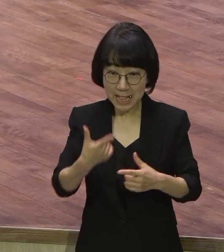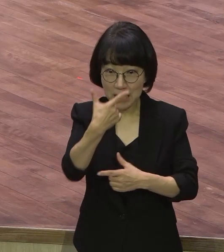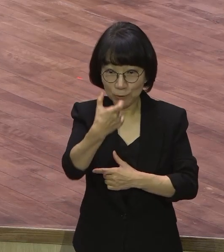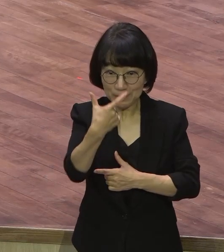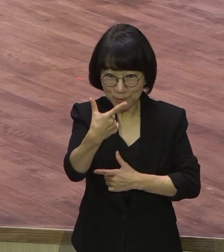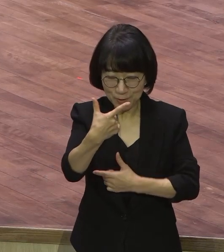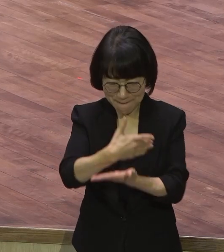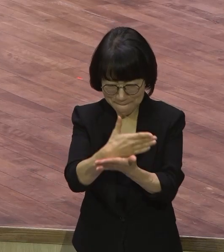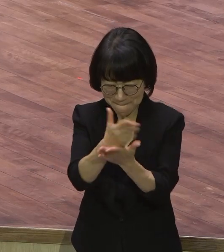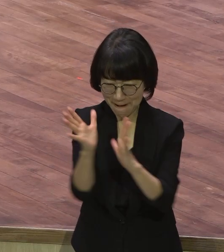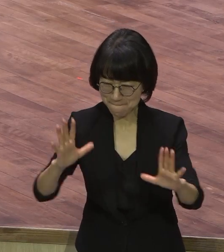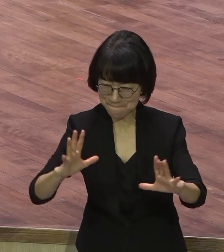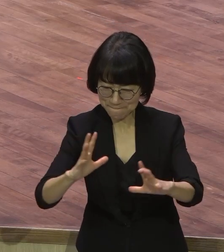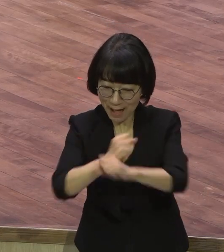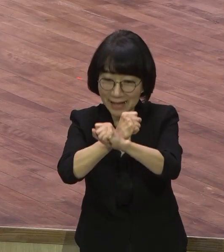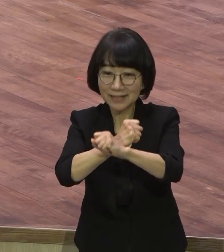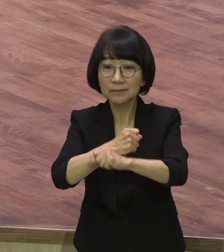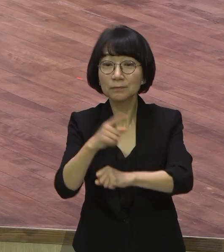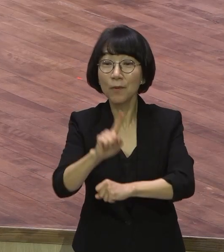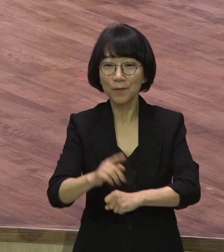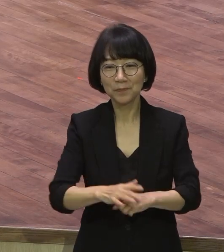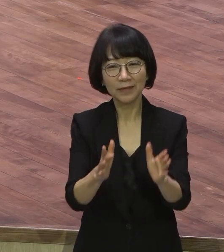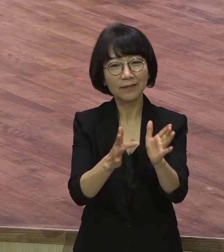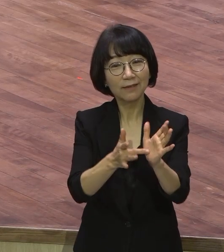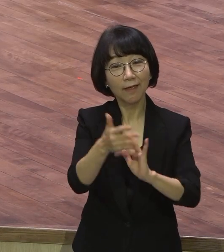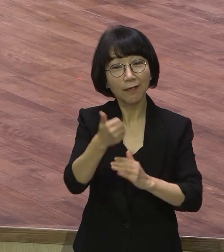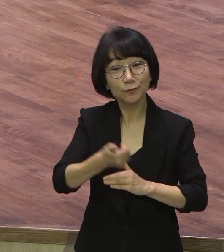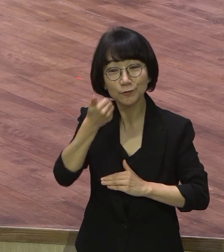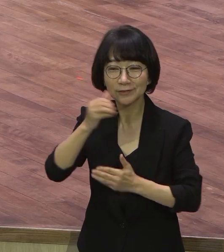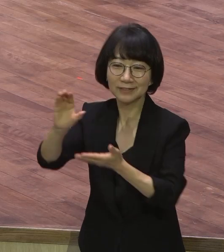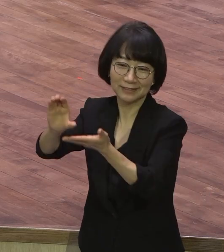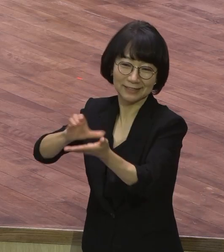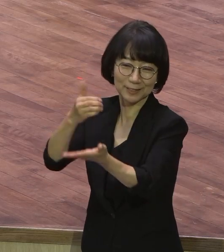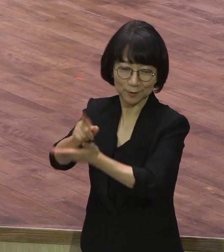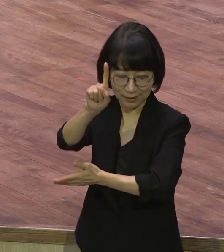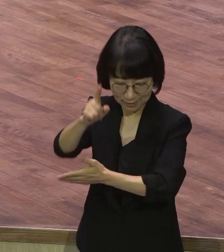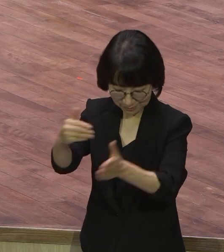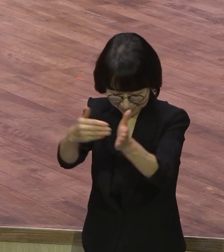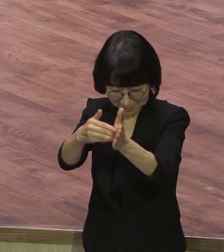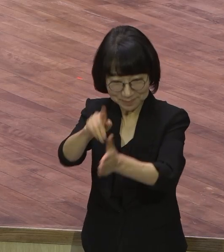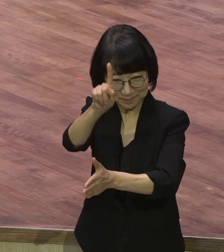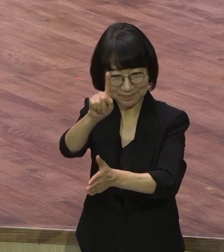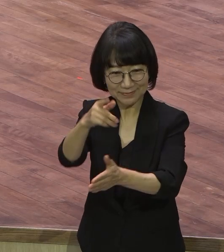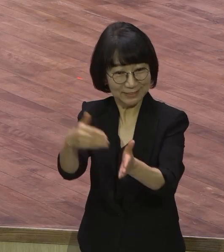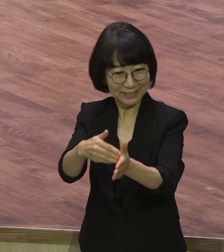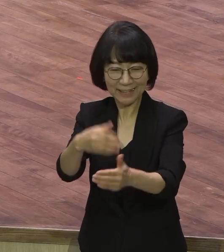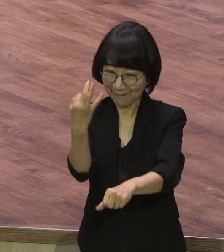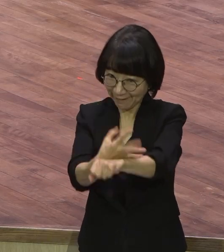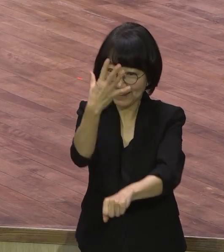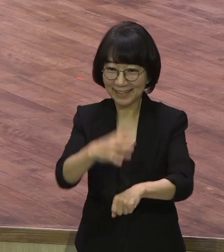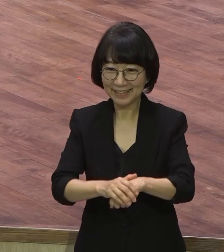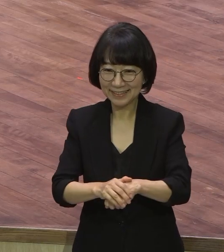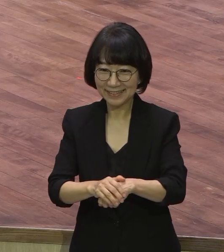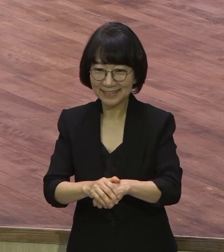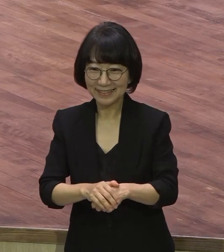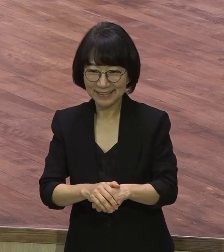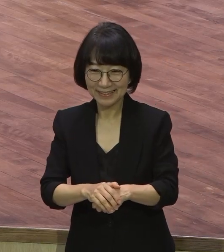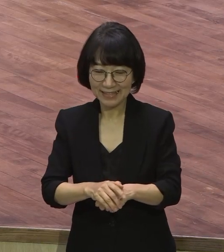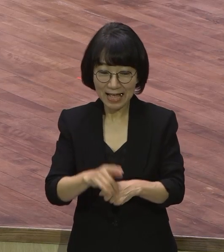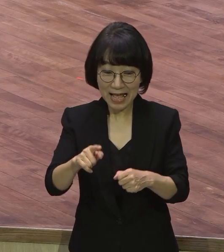전체를 뭘 말하느냐 한마디로 딱 말하면 예수님이 그리스도라는 사실을 설명하고 있는 거예요. 그런데 그중에 이런